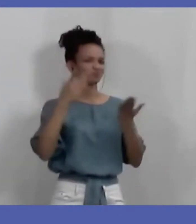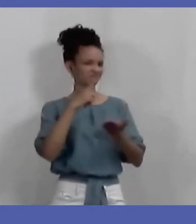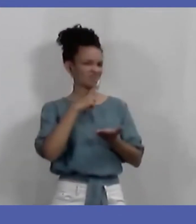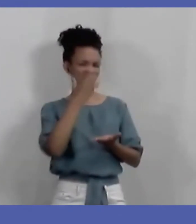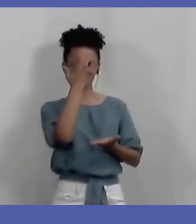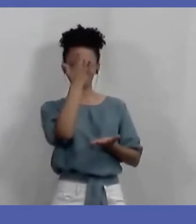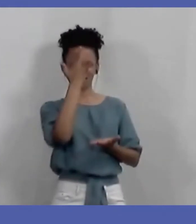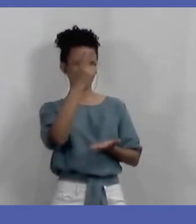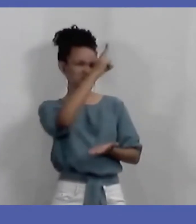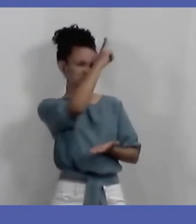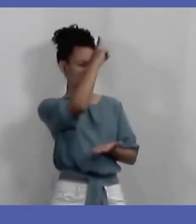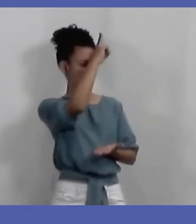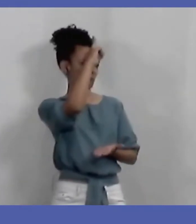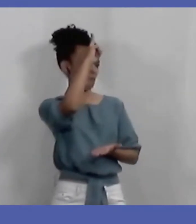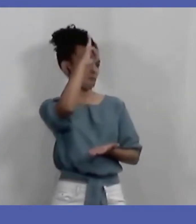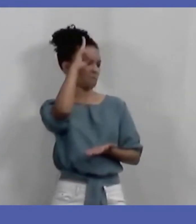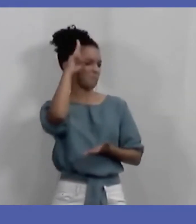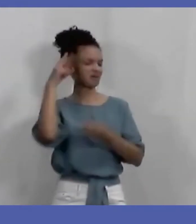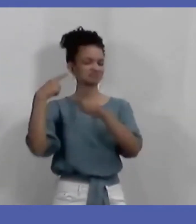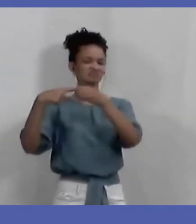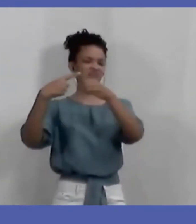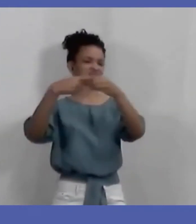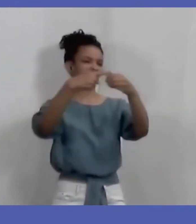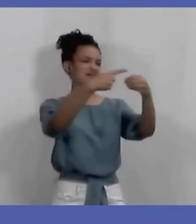e percorria a pé